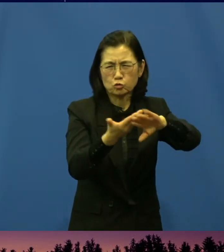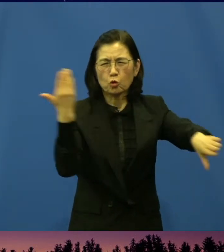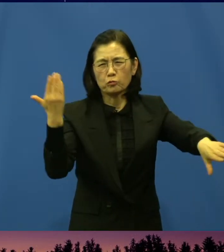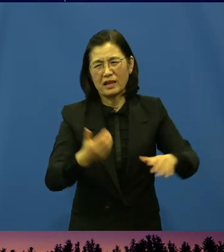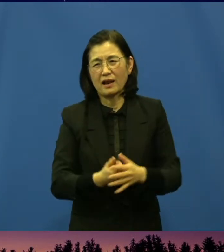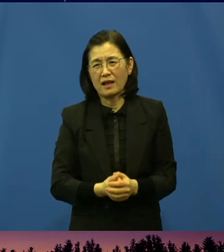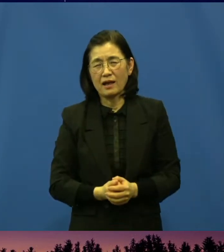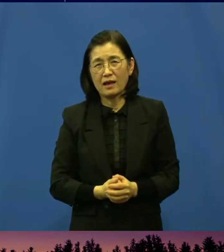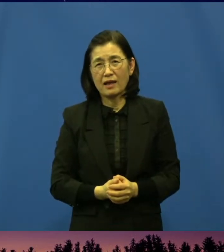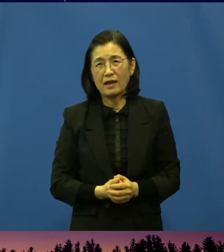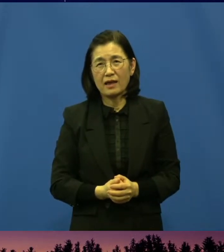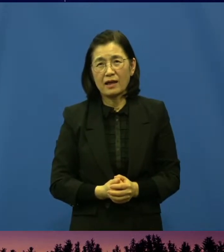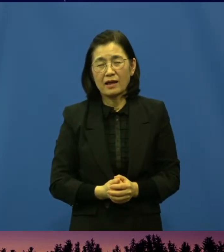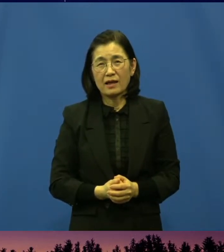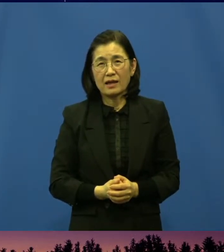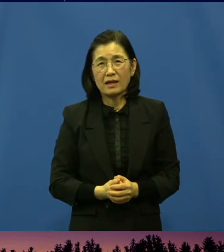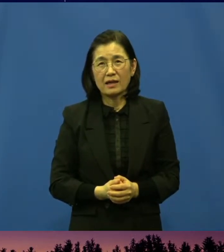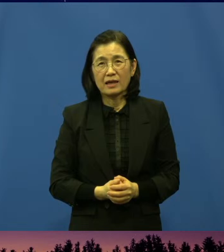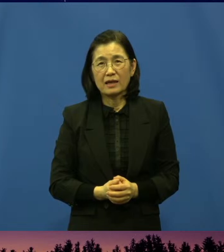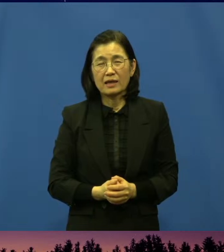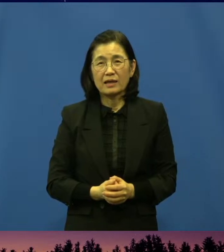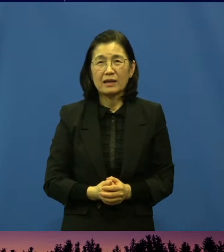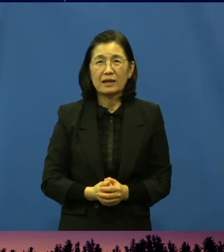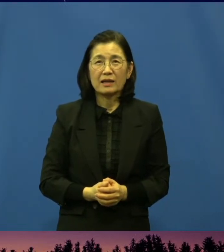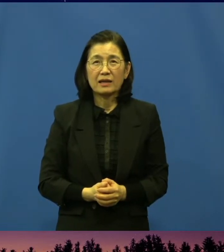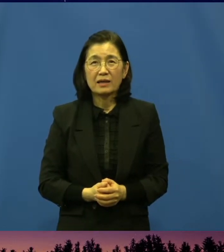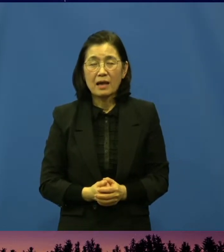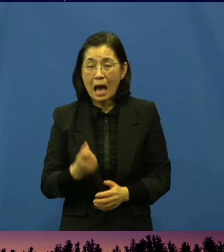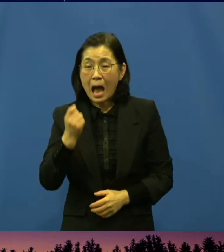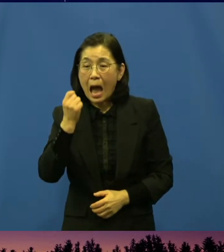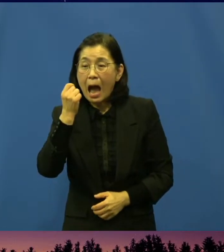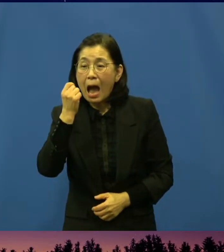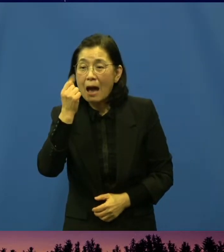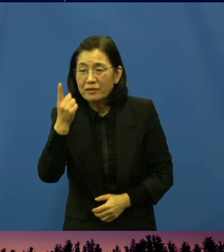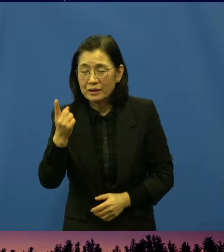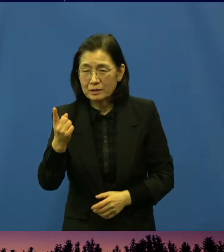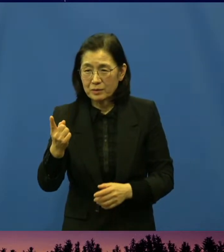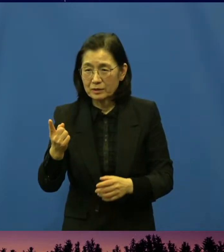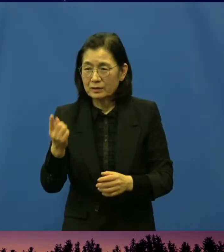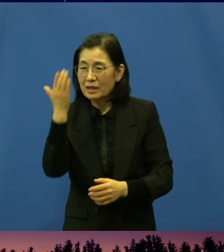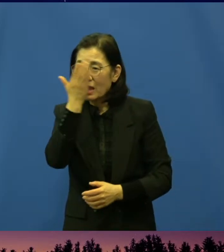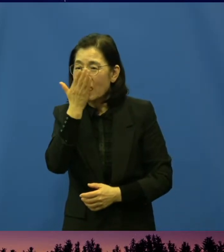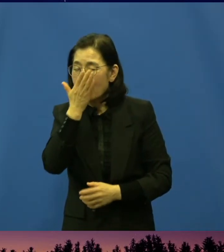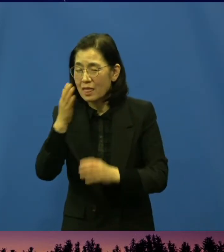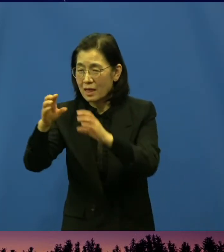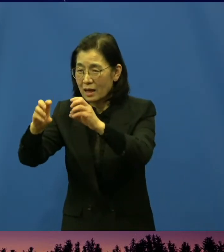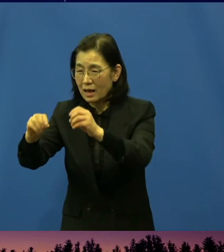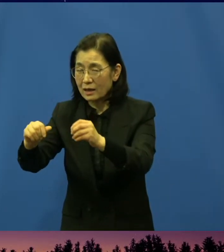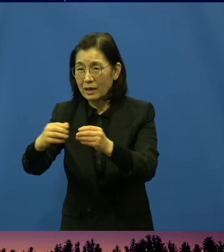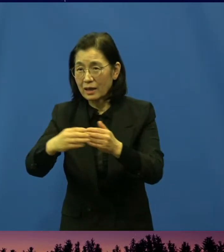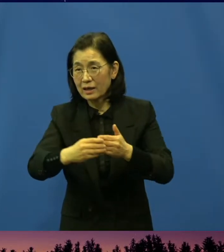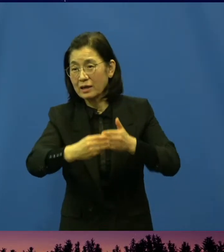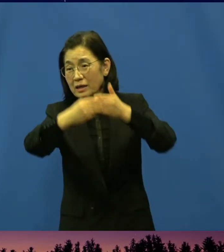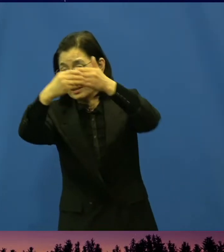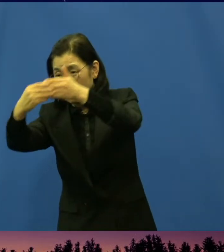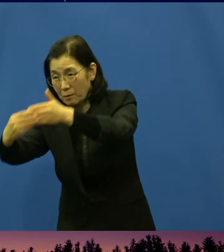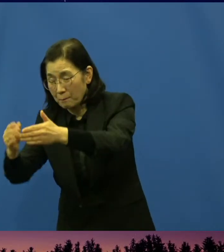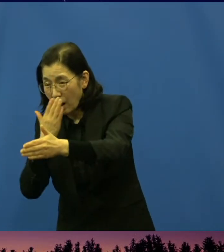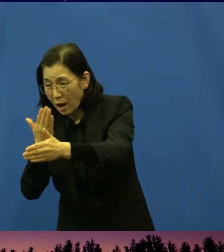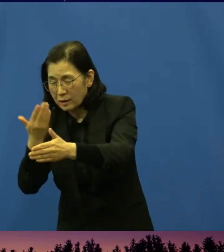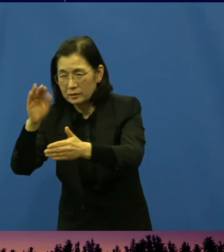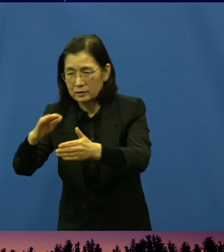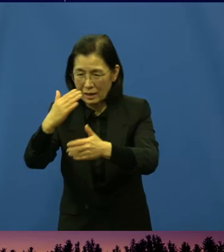우리의 삶을 보십시오. 한 달이면 끝낼 일을 몇 년을 끌고 다니는 거예요. 왜? 시간을 엉뚱하게 바치는 거죠.